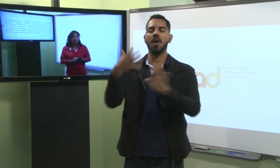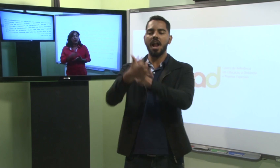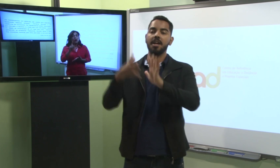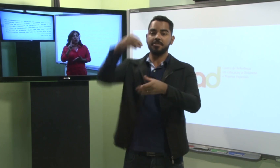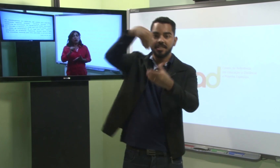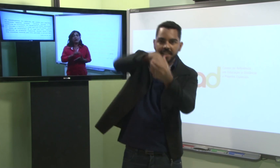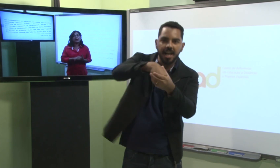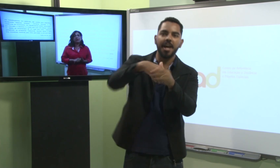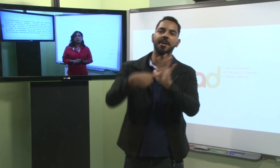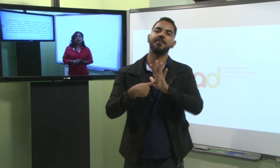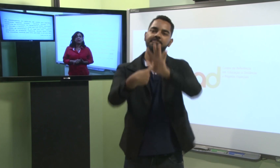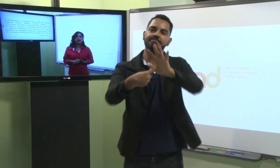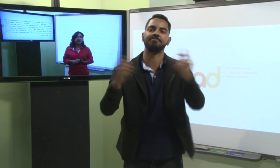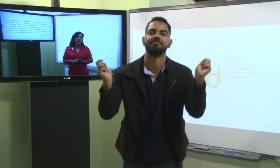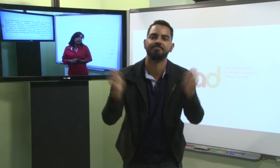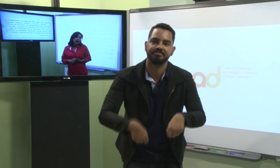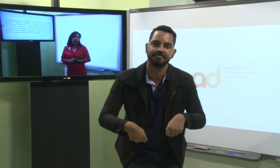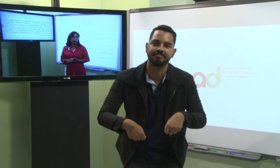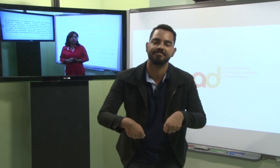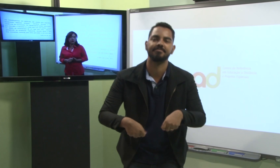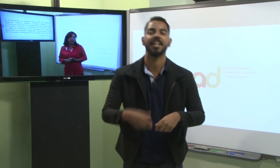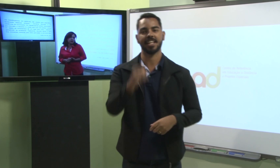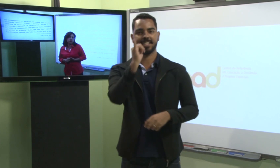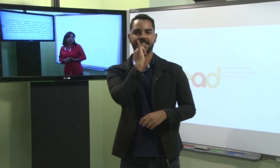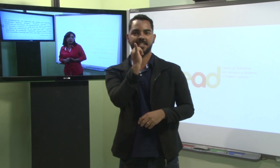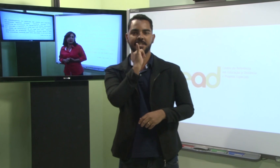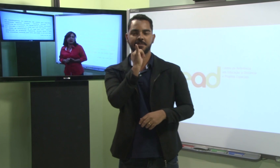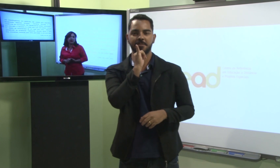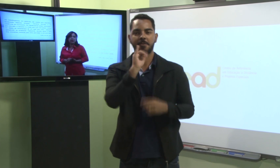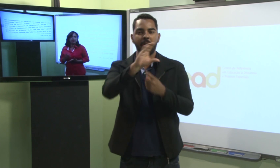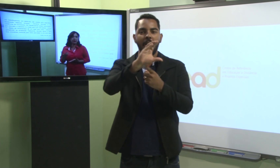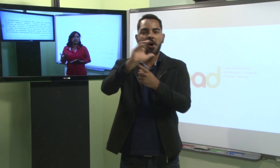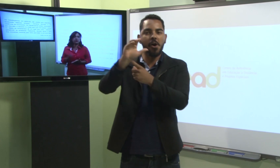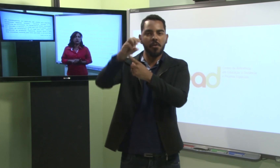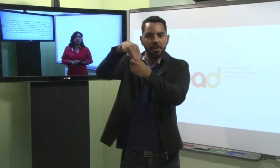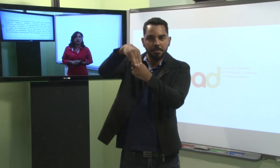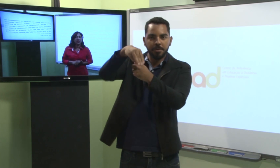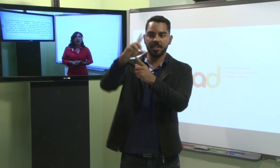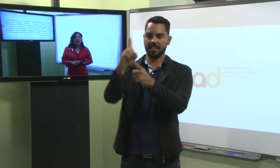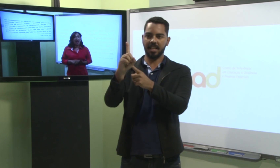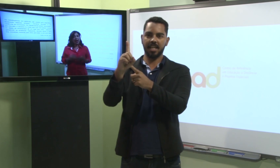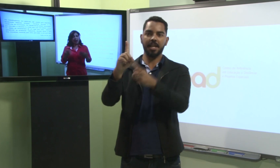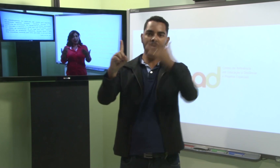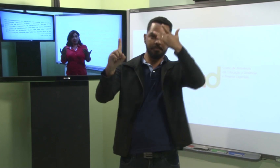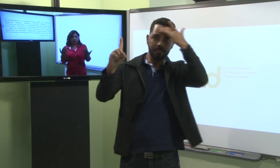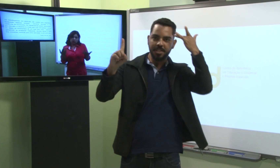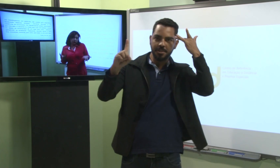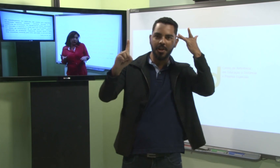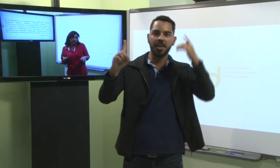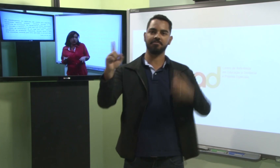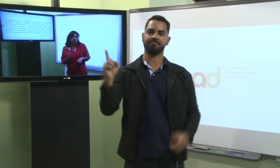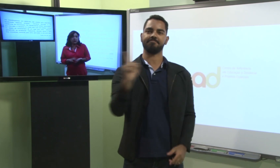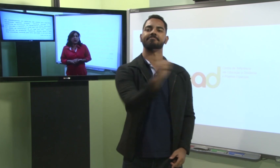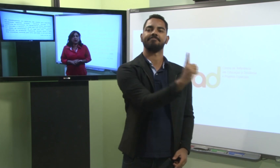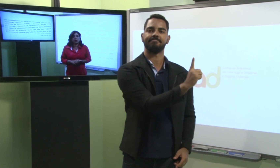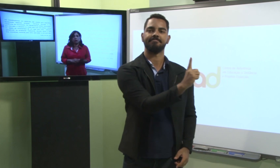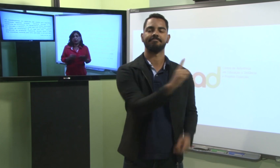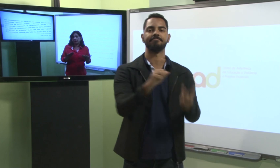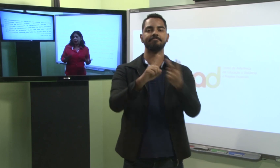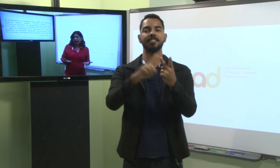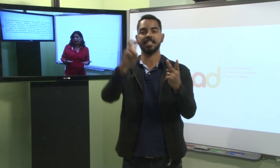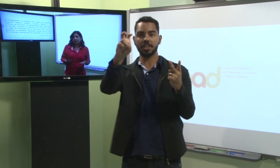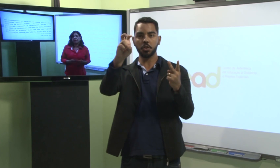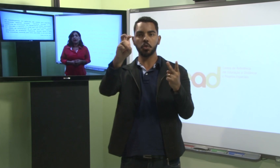língua. Como exemplos, podemos citar a configuração de mão em D para pessoas, a configuração de mão em 5